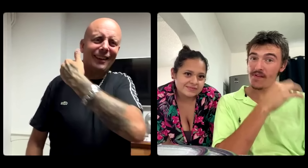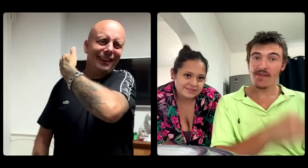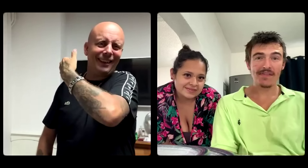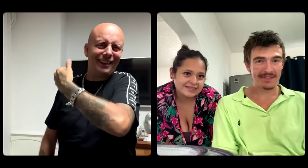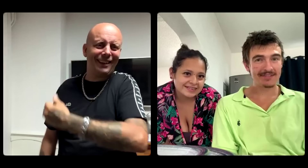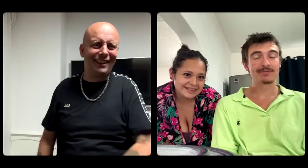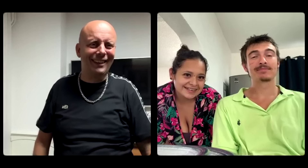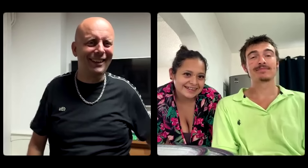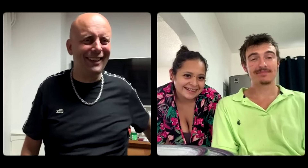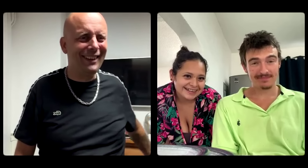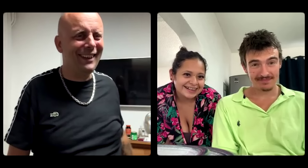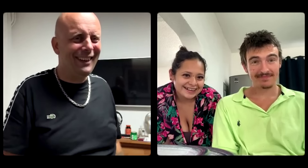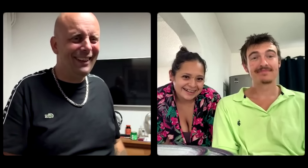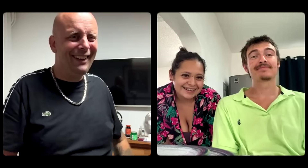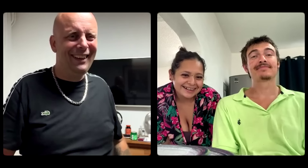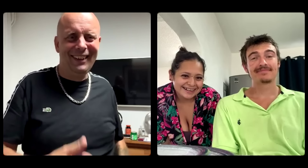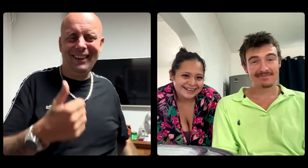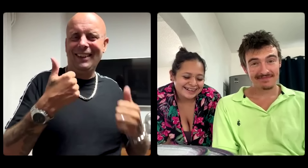Het kan snel gaan, ja.